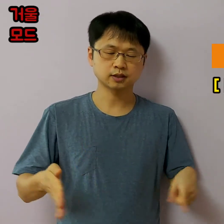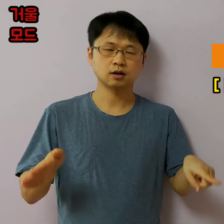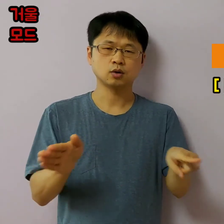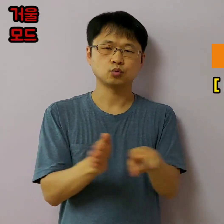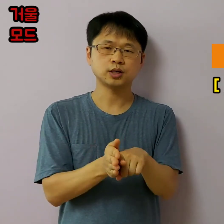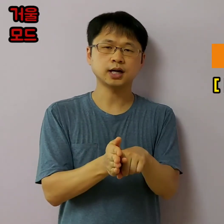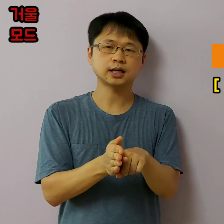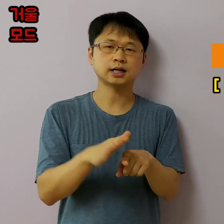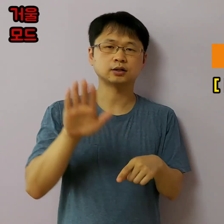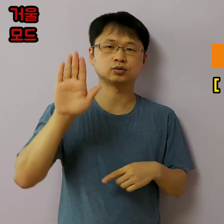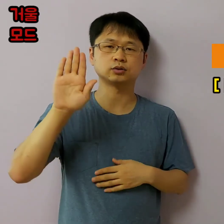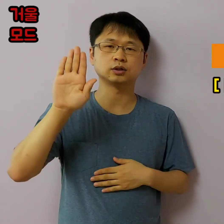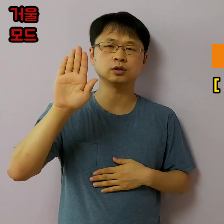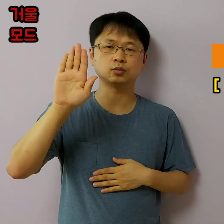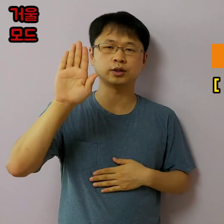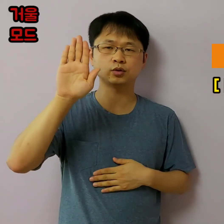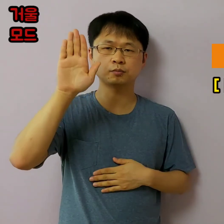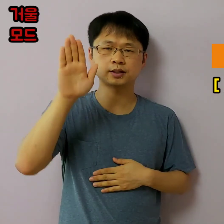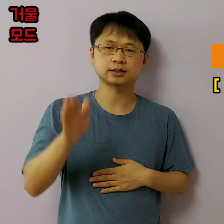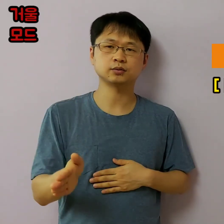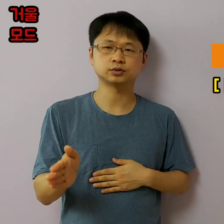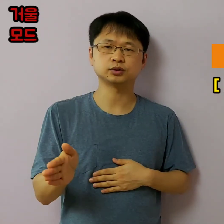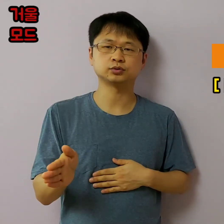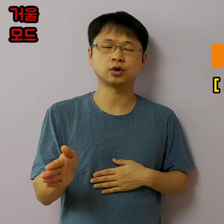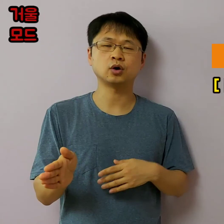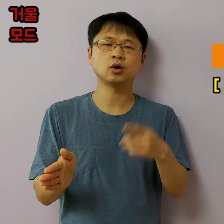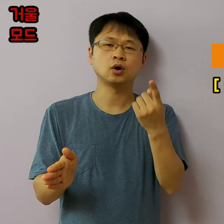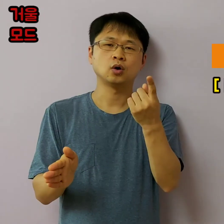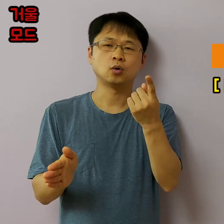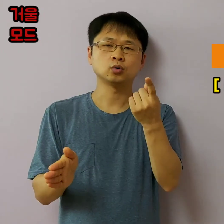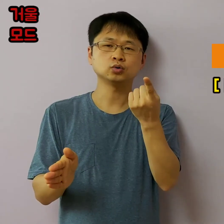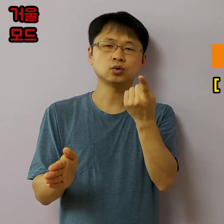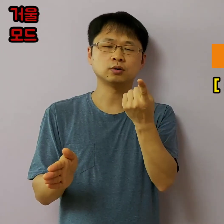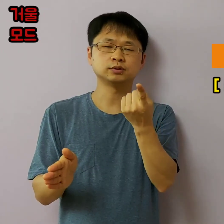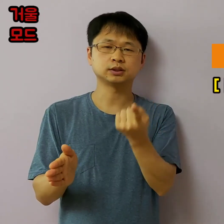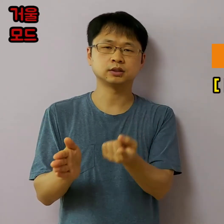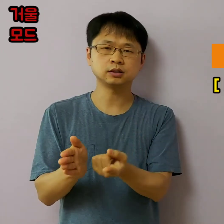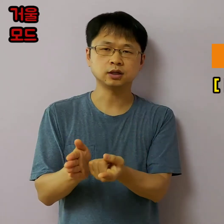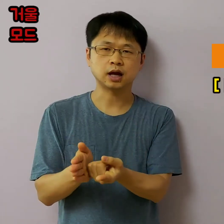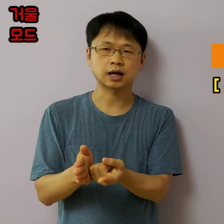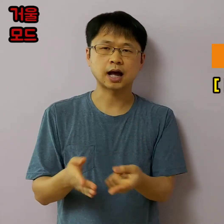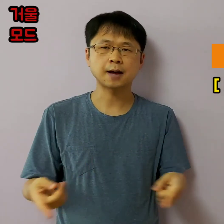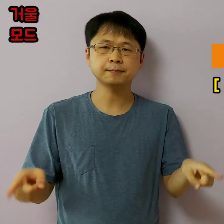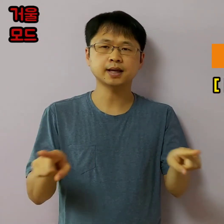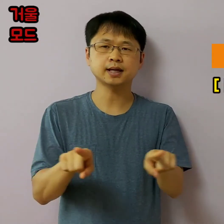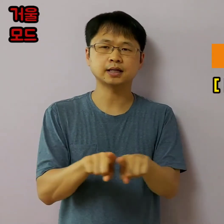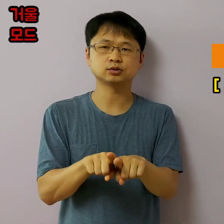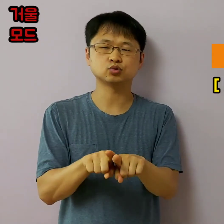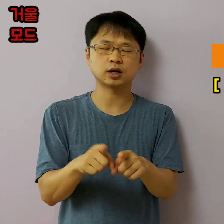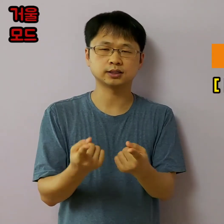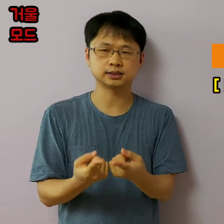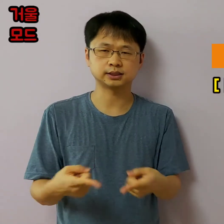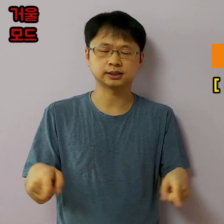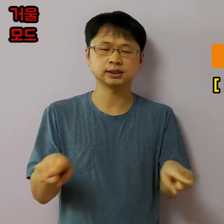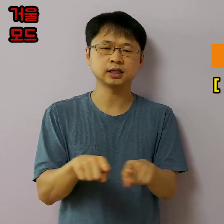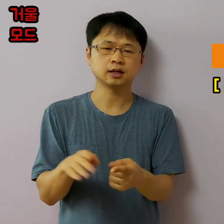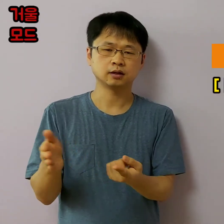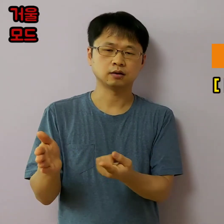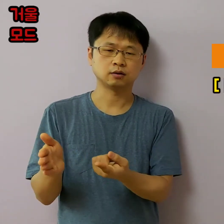위해서 위하다라는 수어는 왼손바닥 세워주시고요. 오른손 검지를 아까 함께라는 수어 하듯이